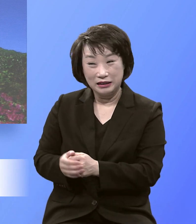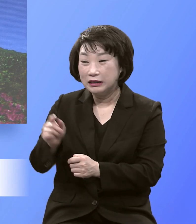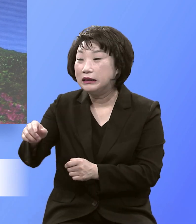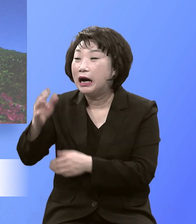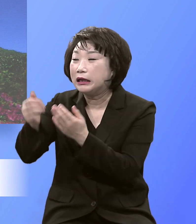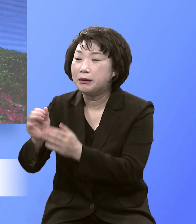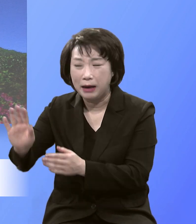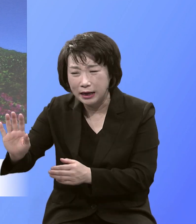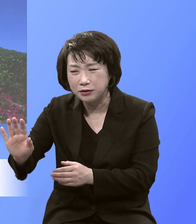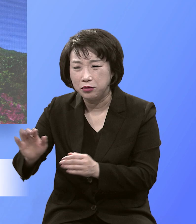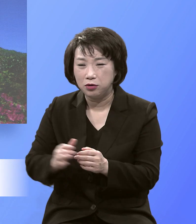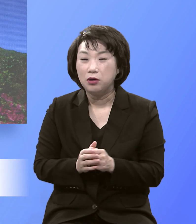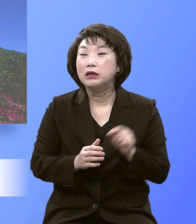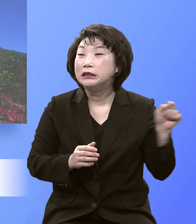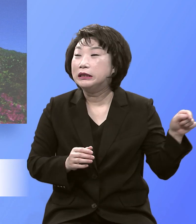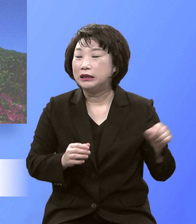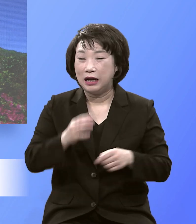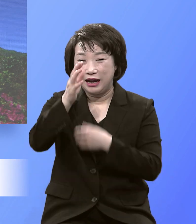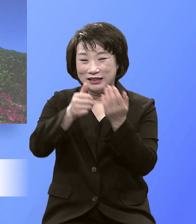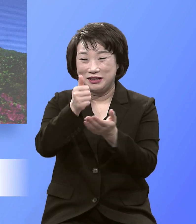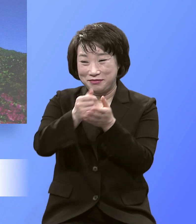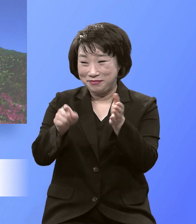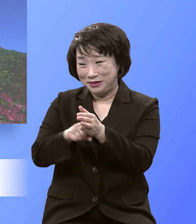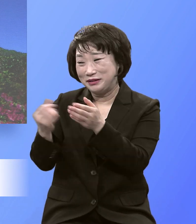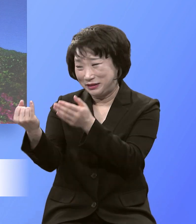말고요 이 하나님 믿으세요.